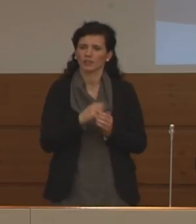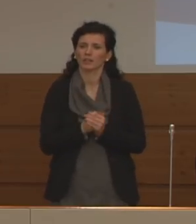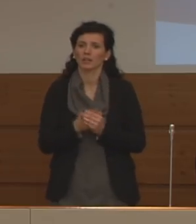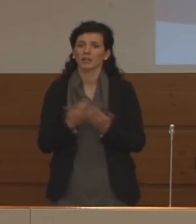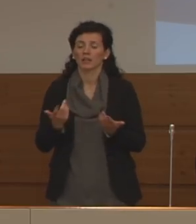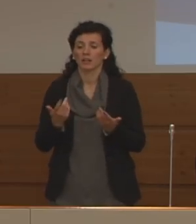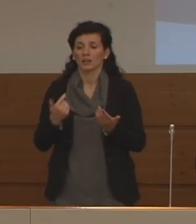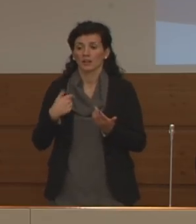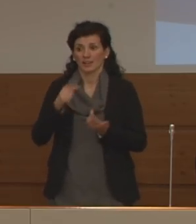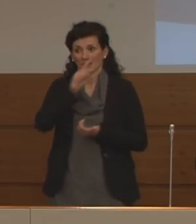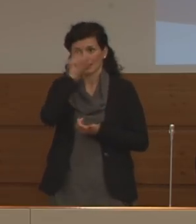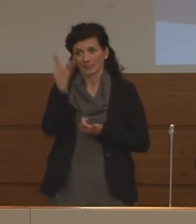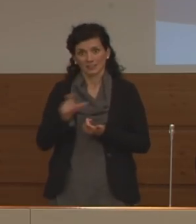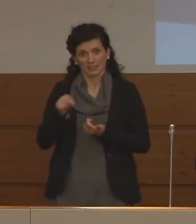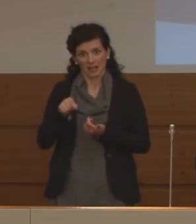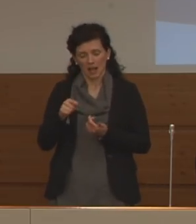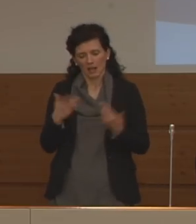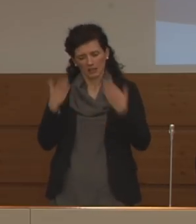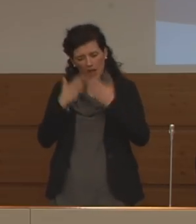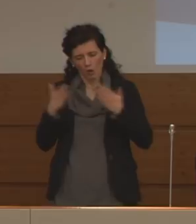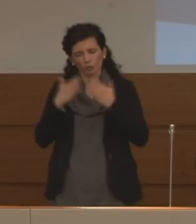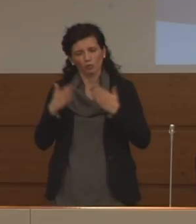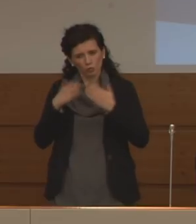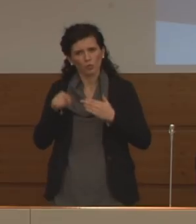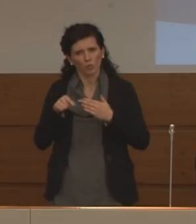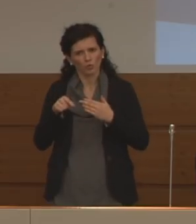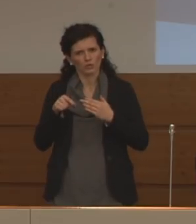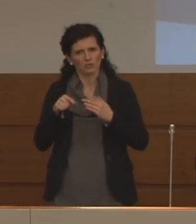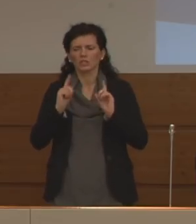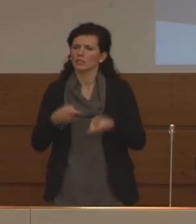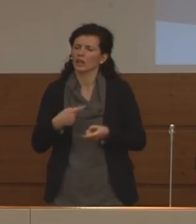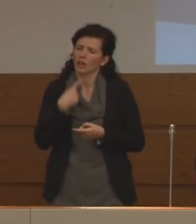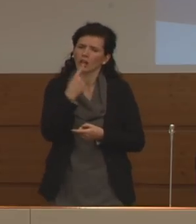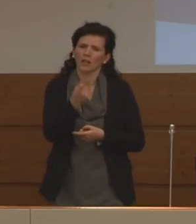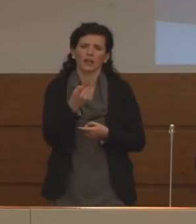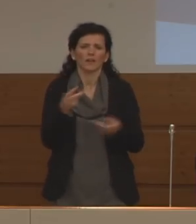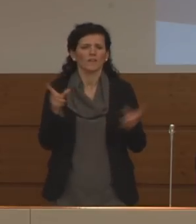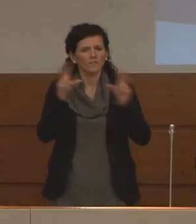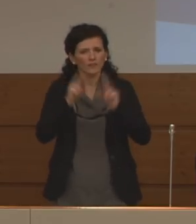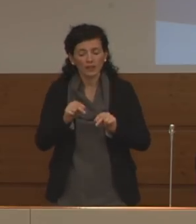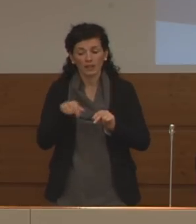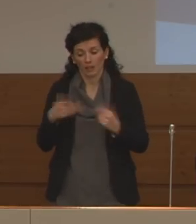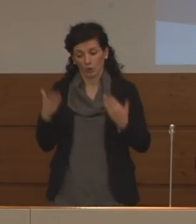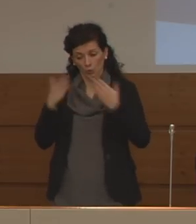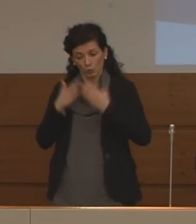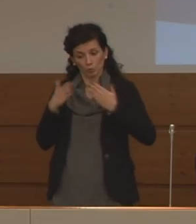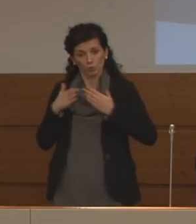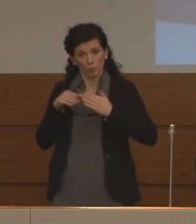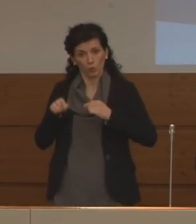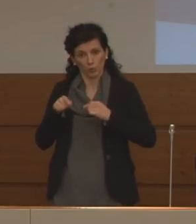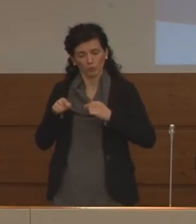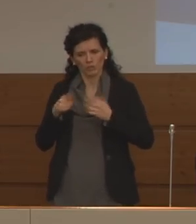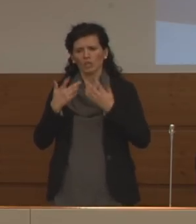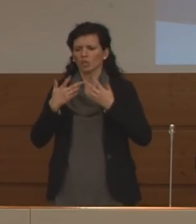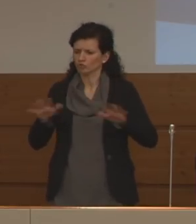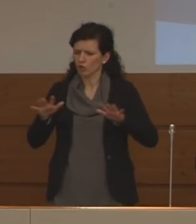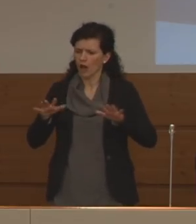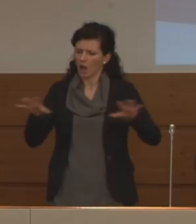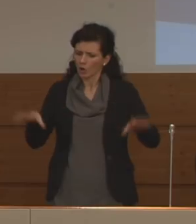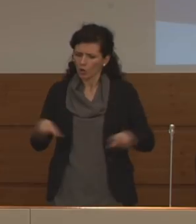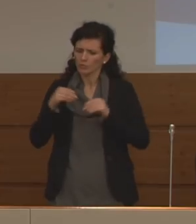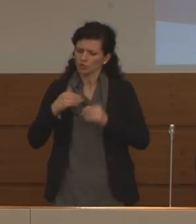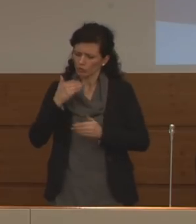nostro paese anche questo va sottolineato chiarissimamente sono stati avviati dai migliori